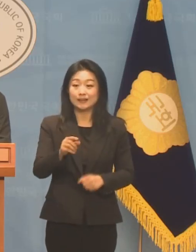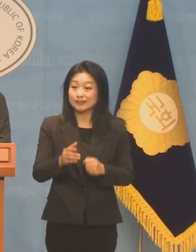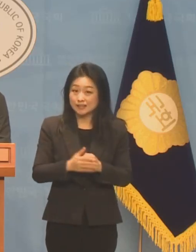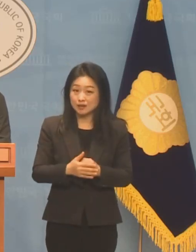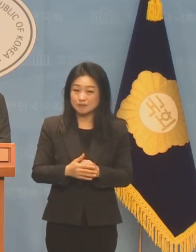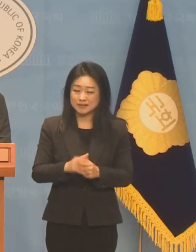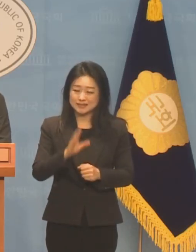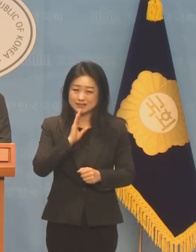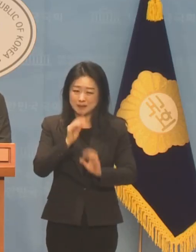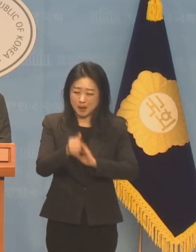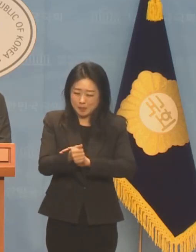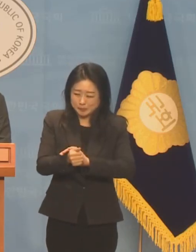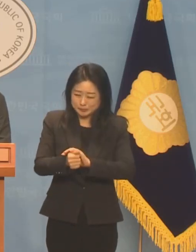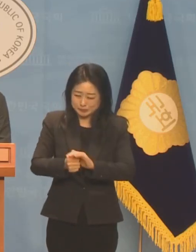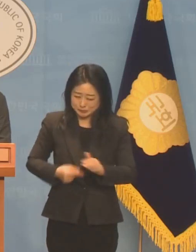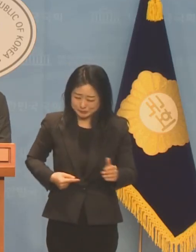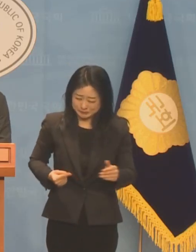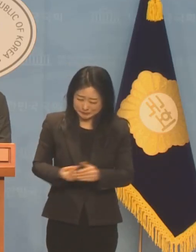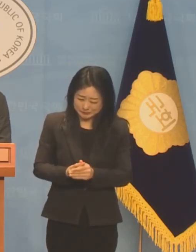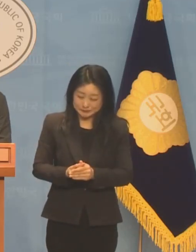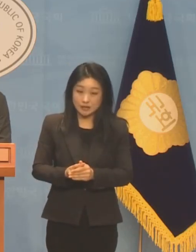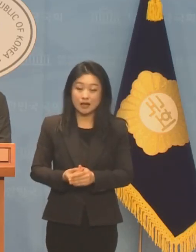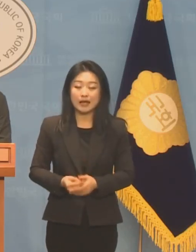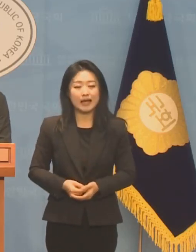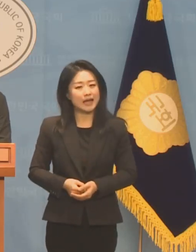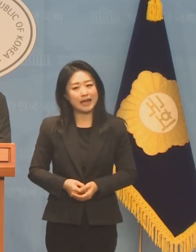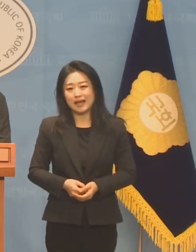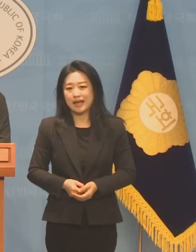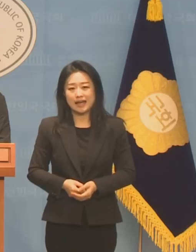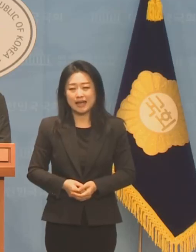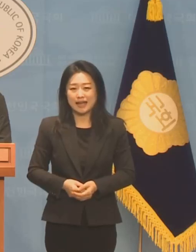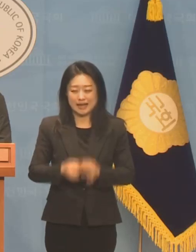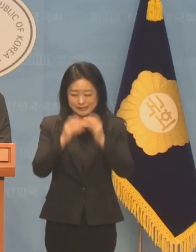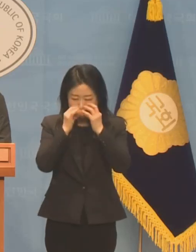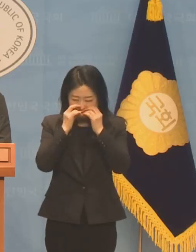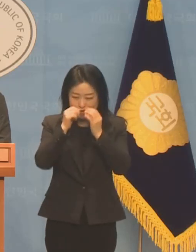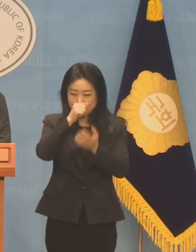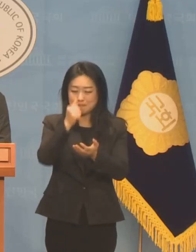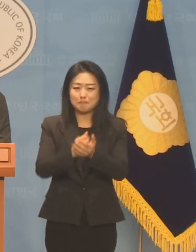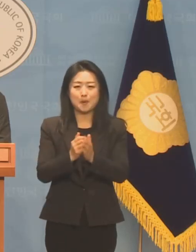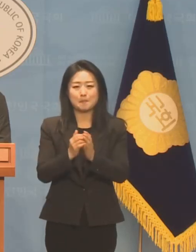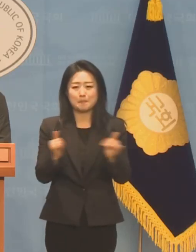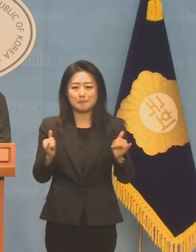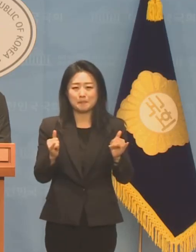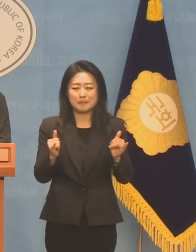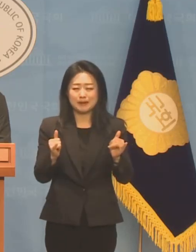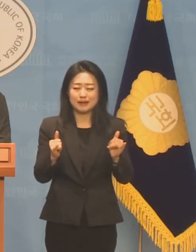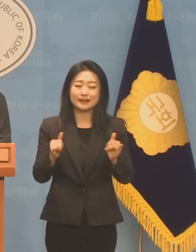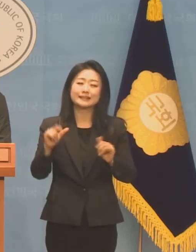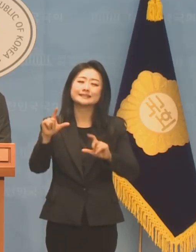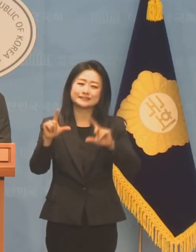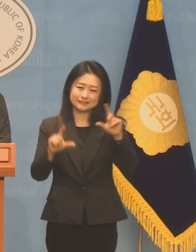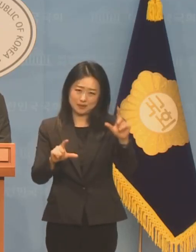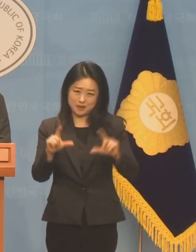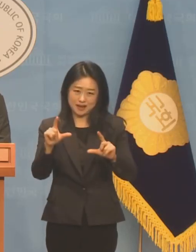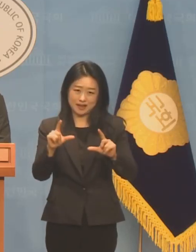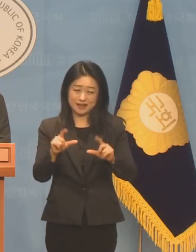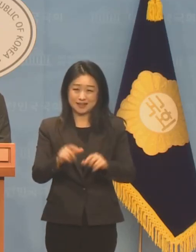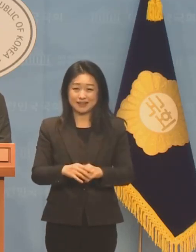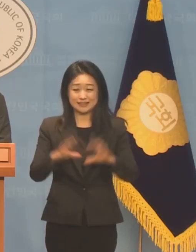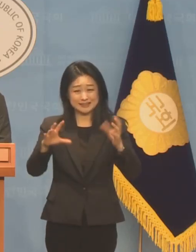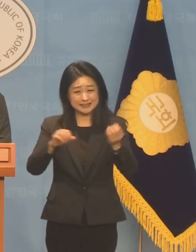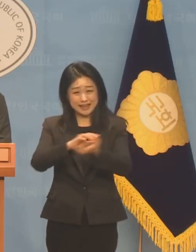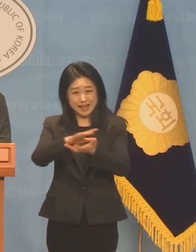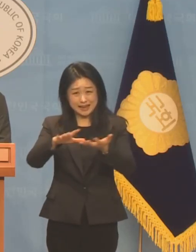이토록 비겁하고 졸렬한 그야말로 잡범 수준에도 못 미치는 비루한 작자들이 일국의